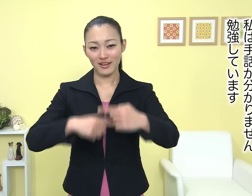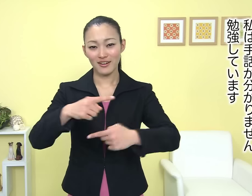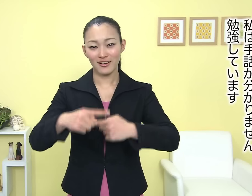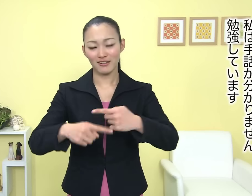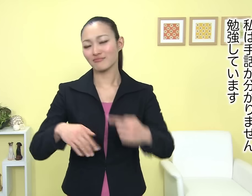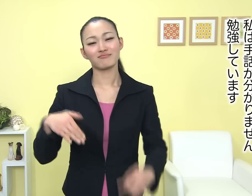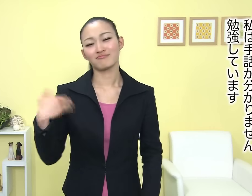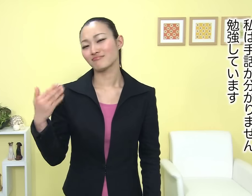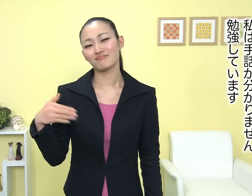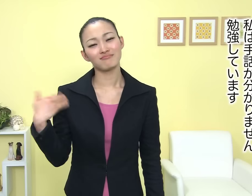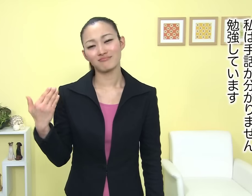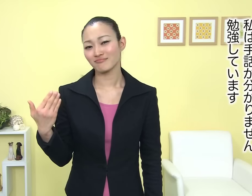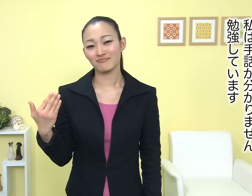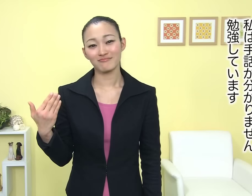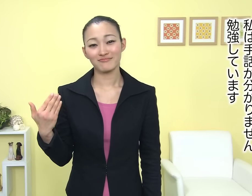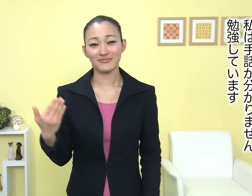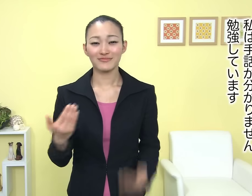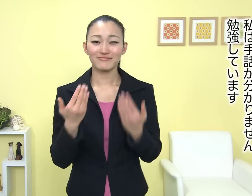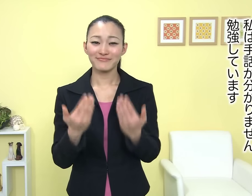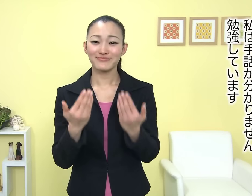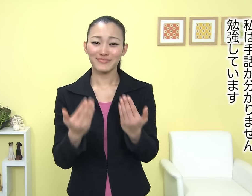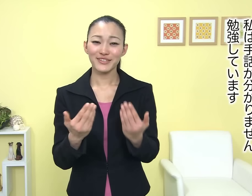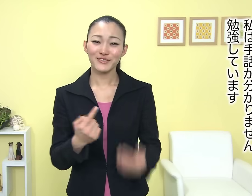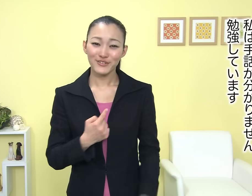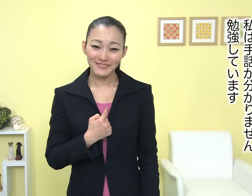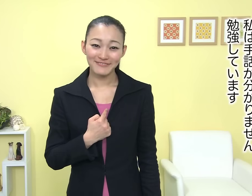私は手話がわかりません。勉強しています。